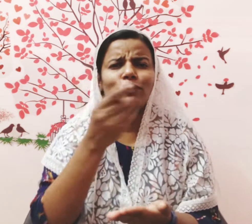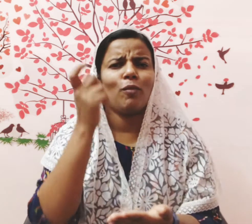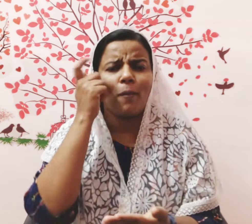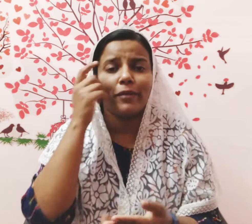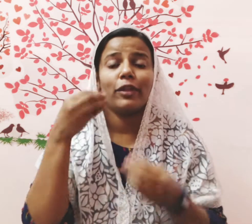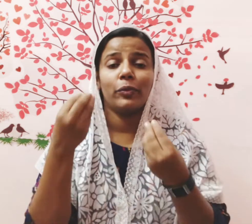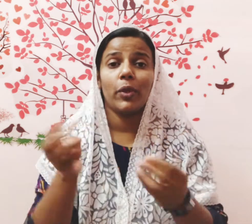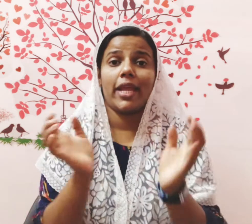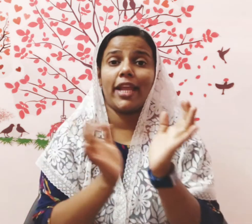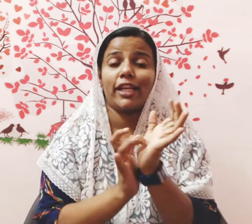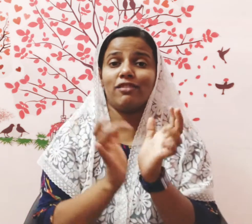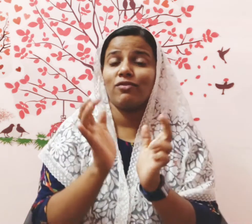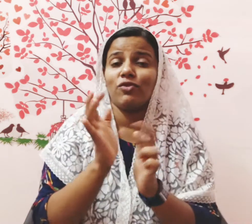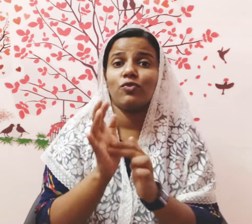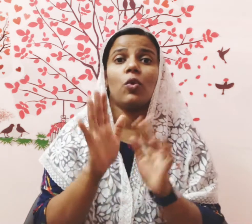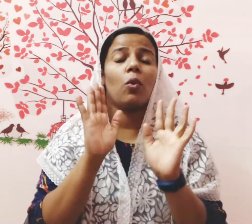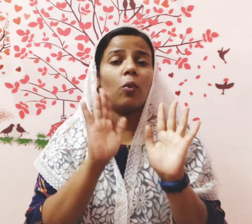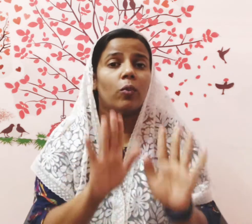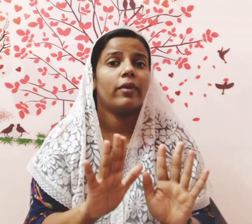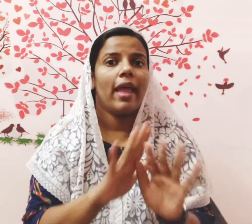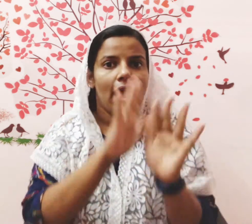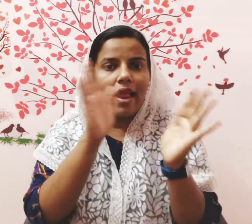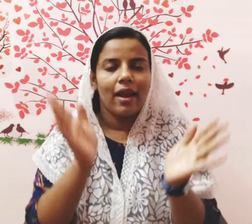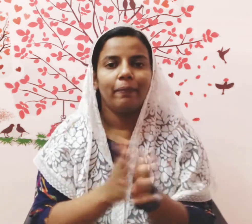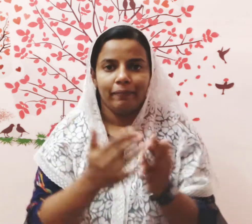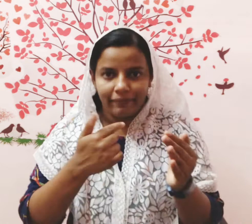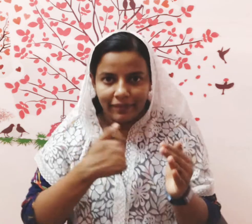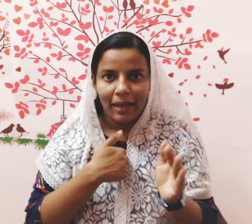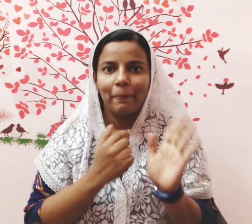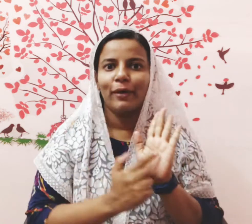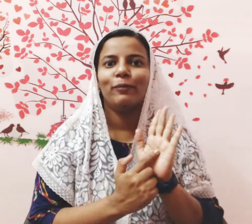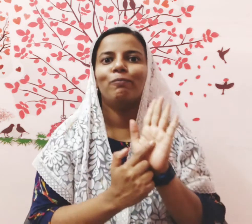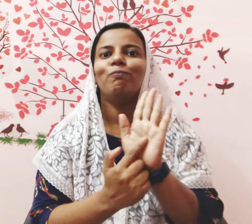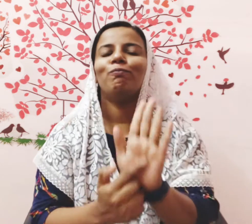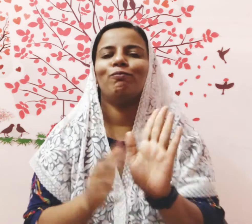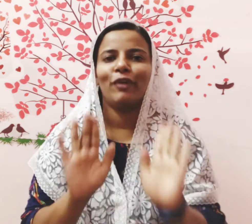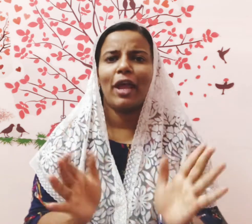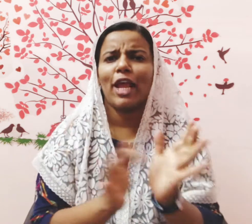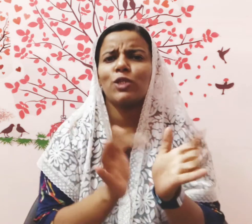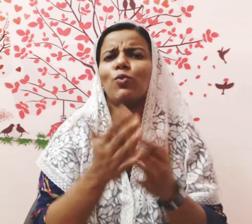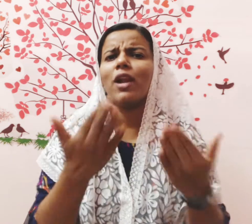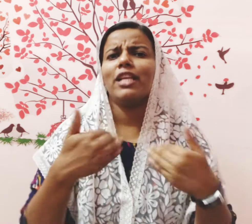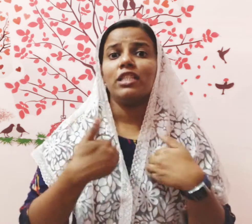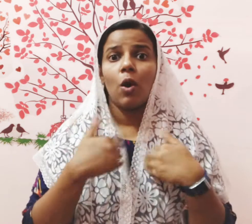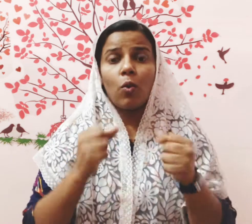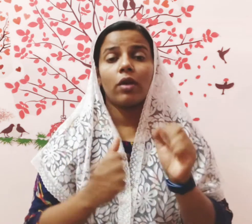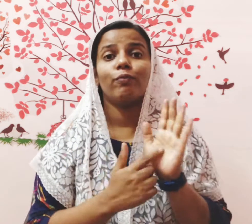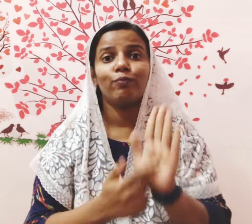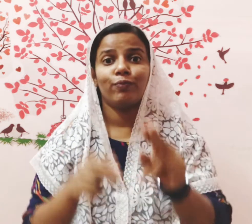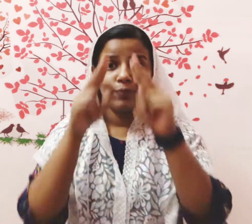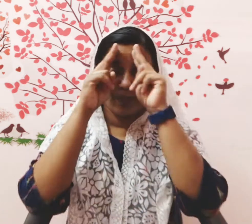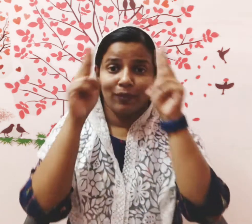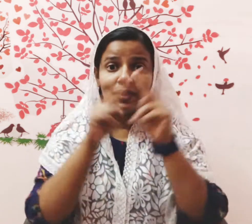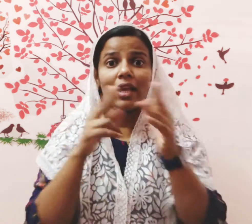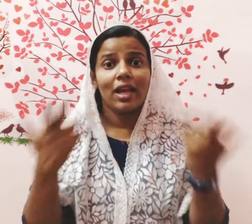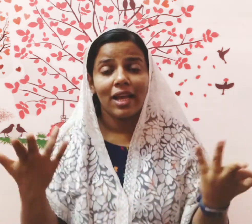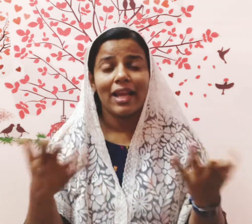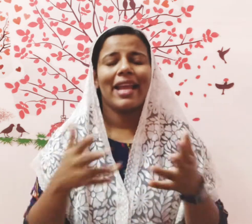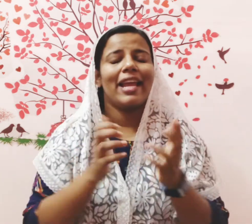ഓർപ്പിക്കുന്നത് എന്നാണെന്നറിയാമോ? യേശു ക്രിസ്തുവിലുള്ളത് നമ്മളിലൂടെ പുറത്തു വരുന്നത്. യേശു ക്രിസ്തുവിലുള്ള സൗഖ്യം, യേശു ക്രിസ്തുവിലെ സമാധാനം, യേശു